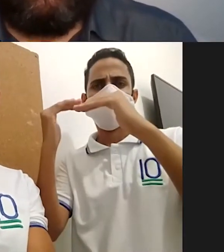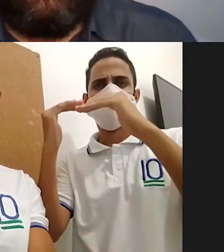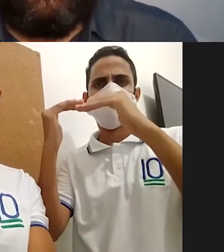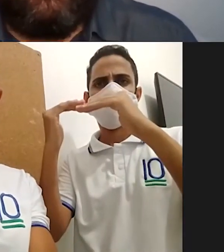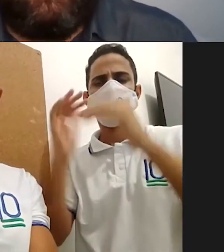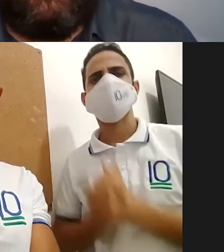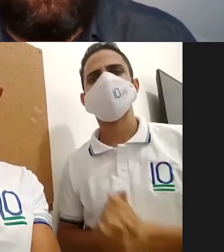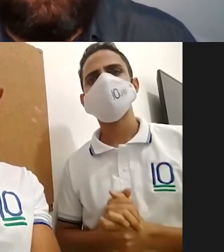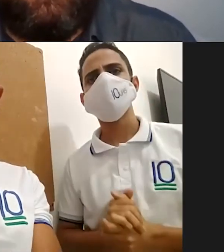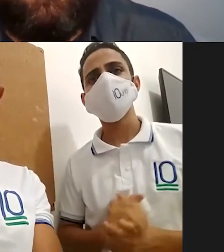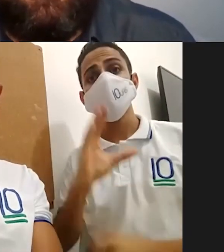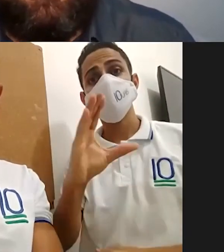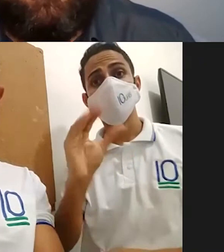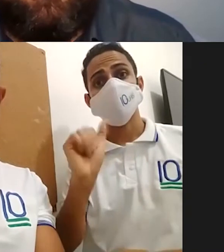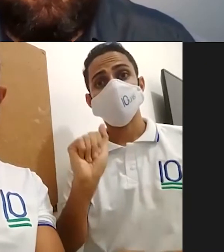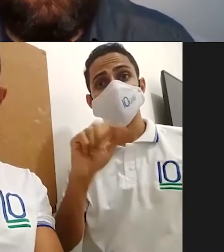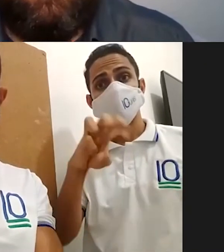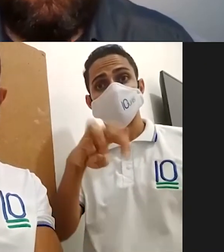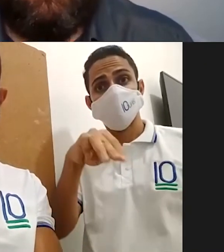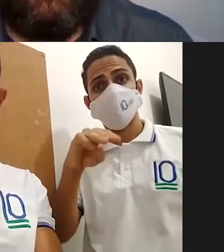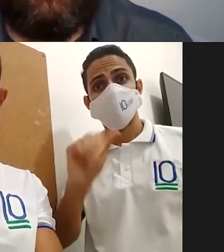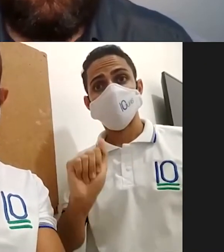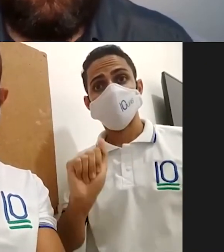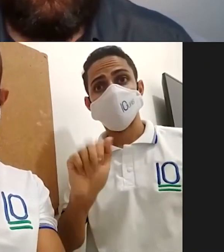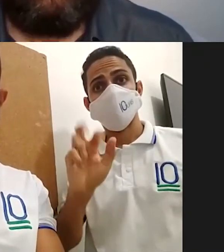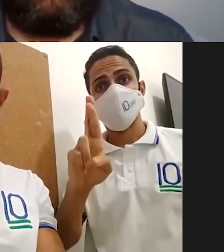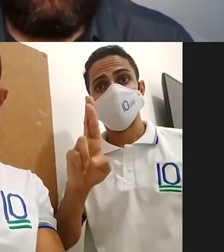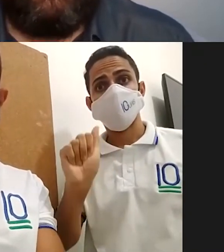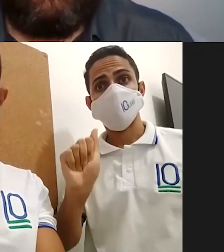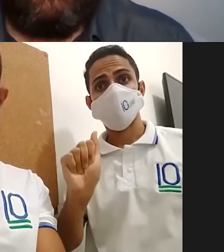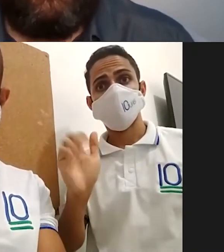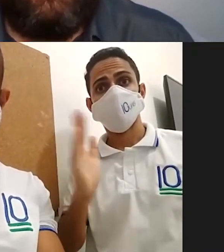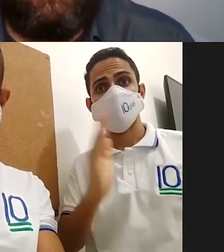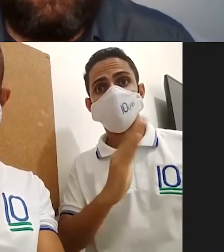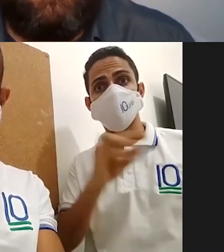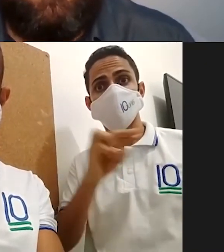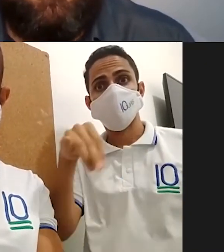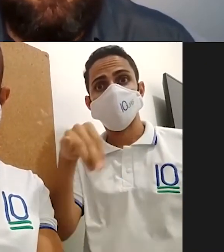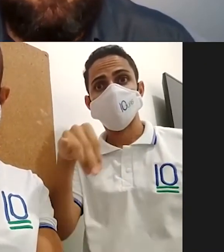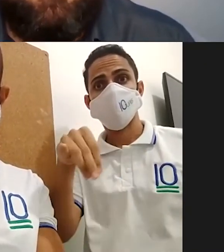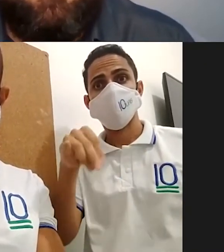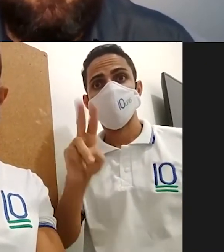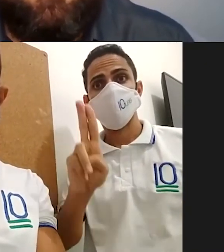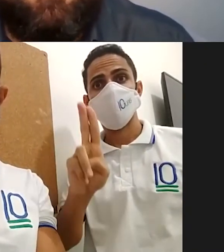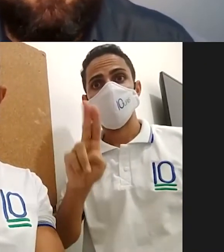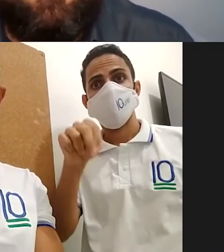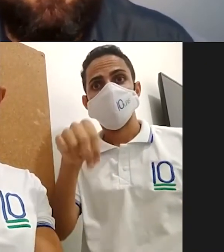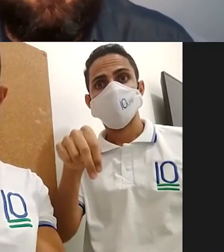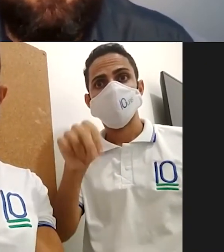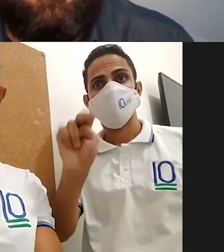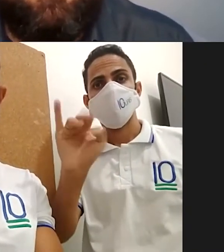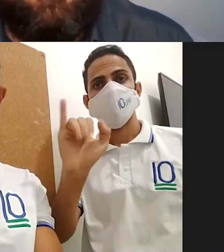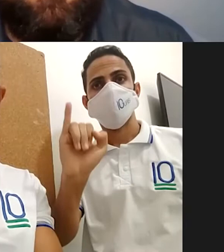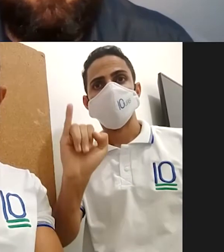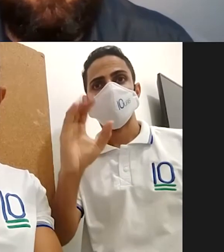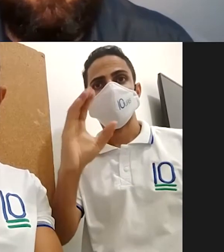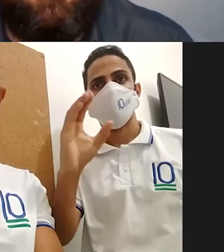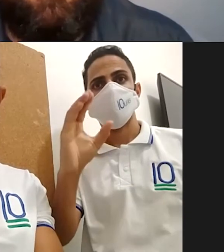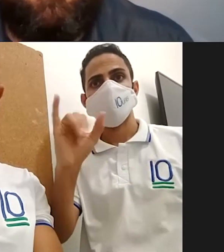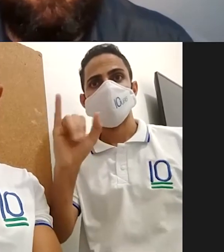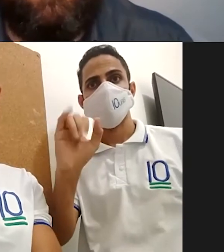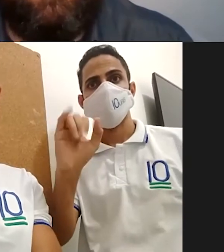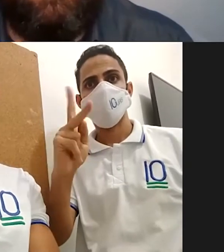iguais, nós iremos fazer isso, porque nós vamos fazer uma política inovadora onde o povo está